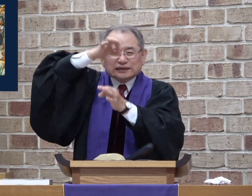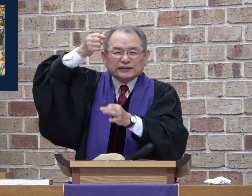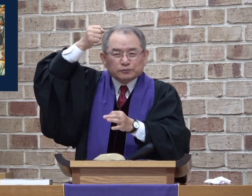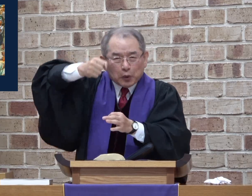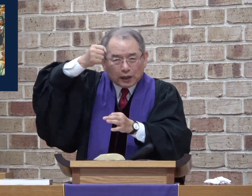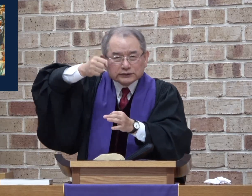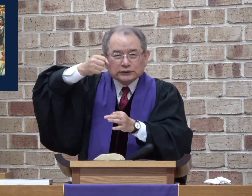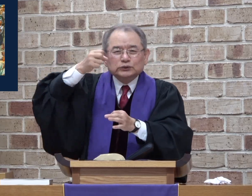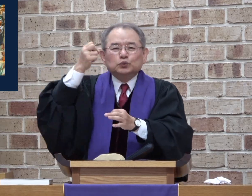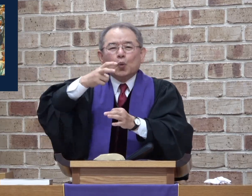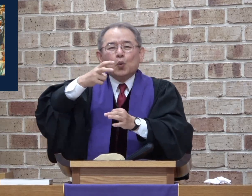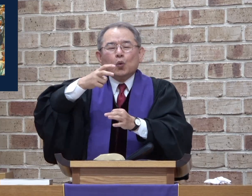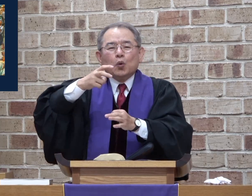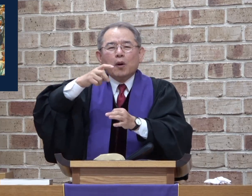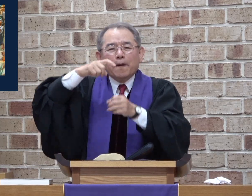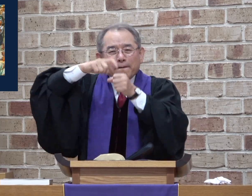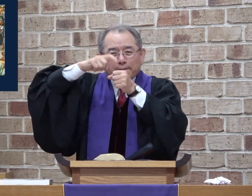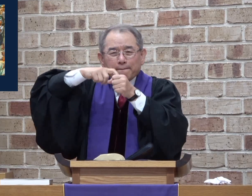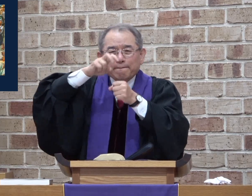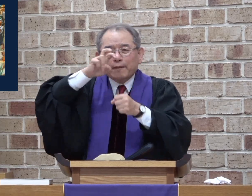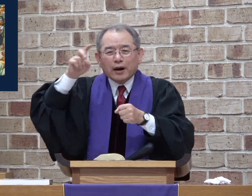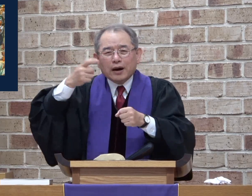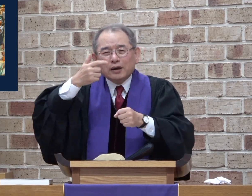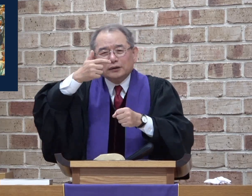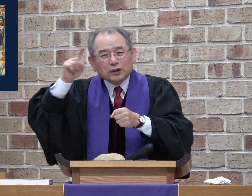그 안에 십계명과 지팡이와